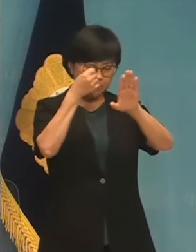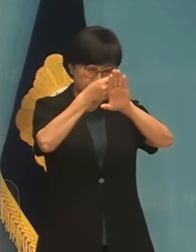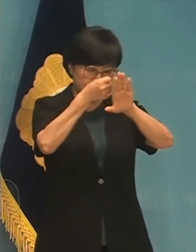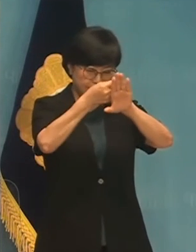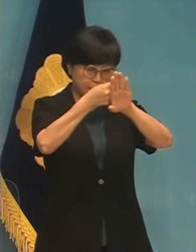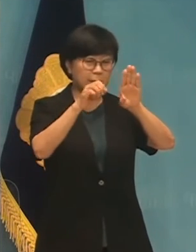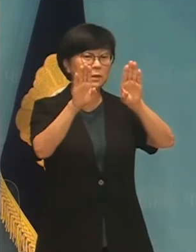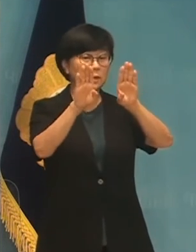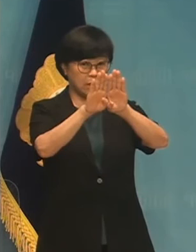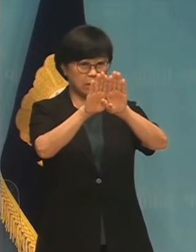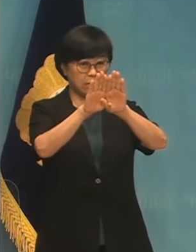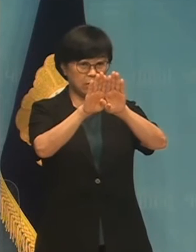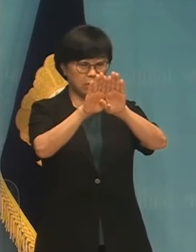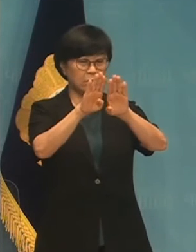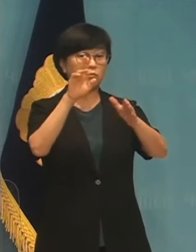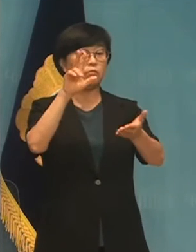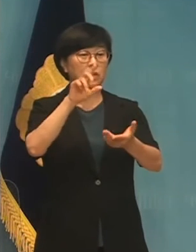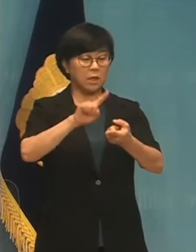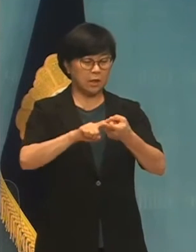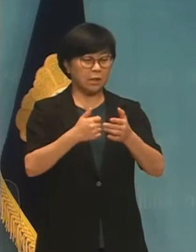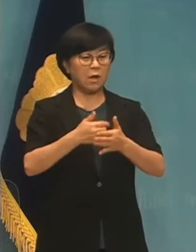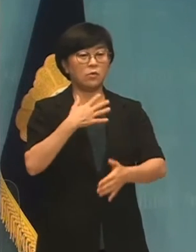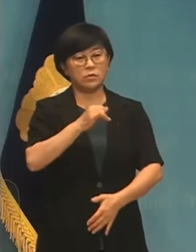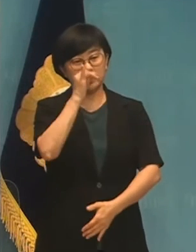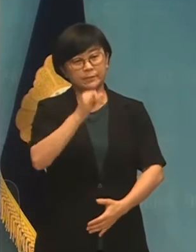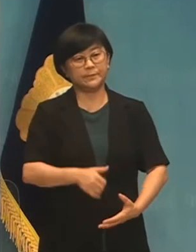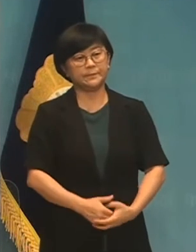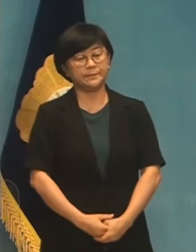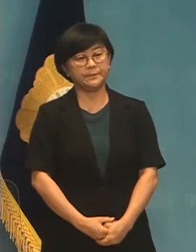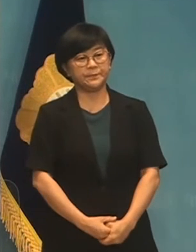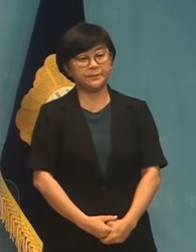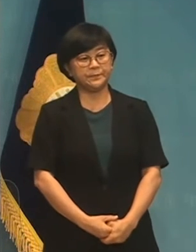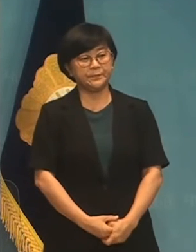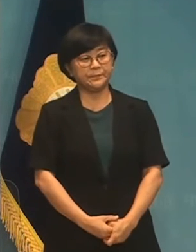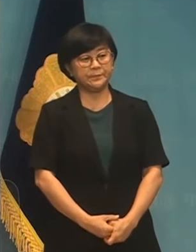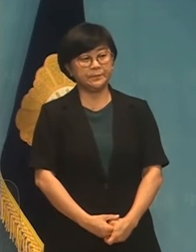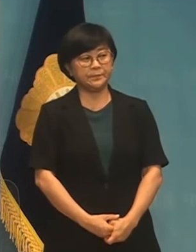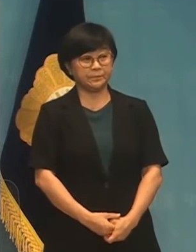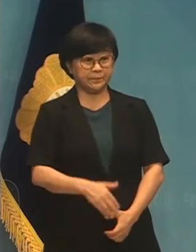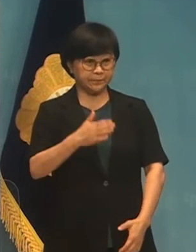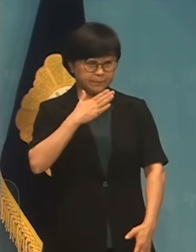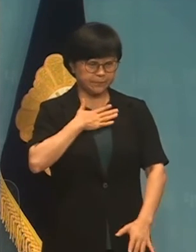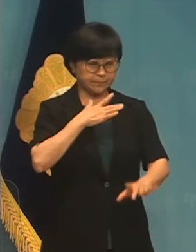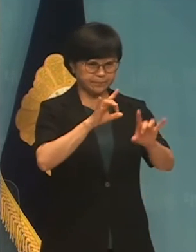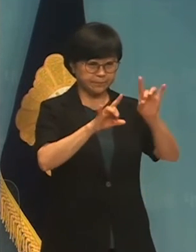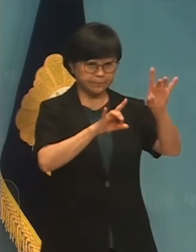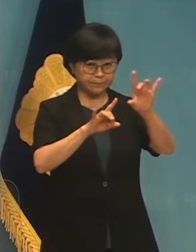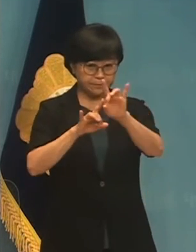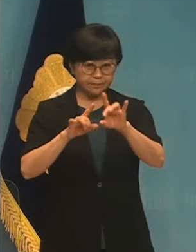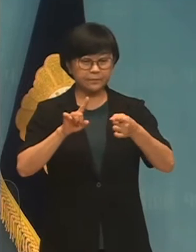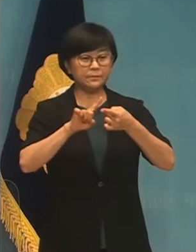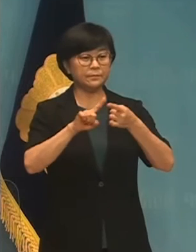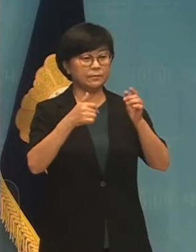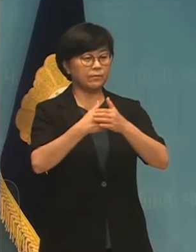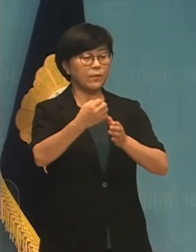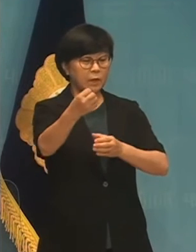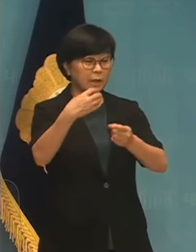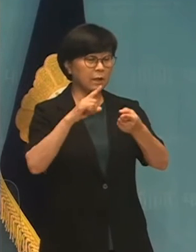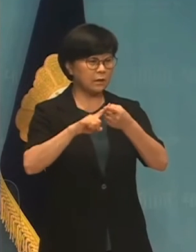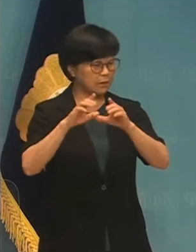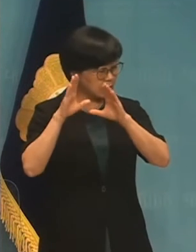그 수많은 권력의 문들을 잘 알고 있기 때문입니다. 그래서 저는 한 분 한 분 그분들의 이야기를